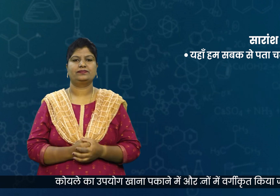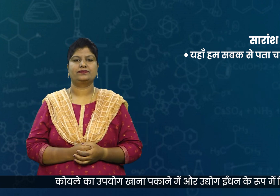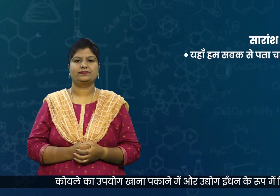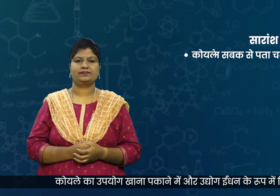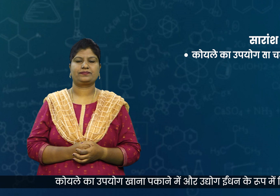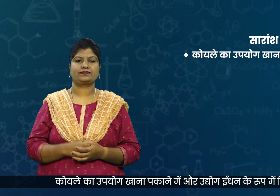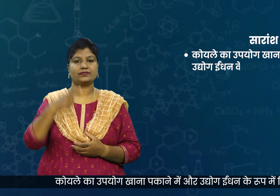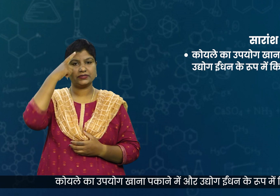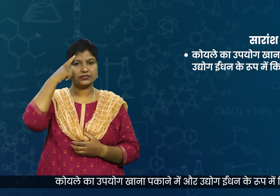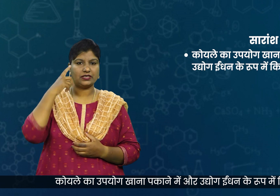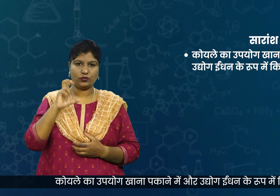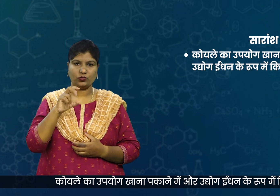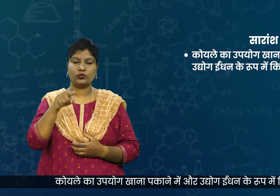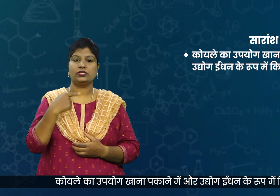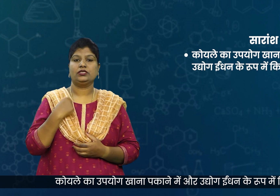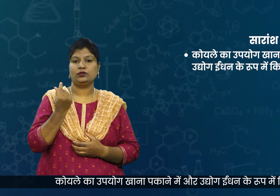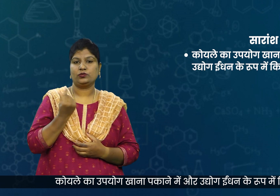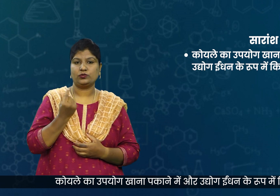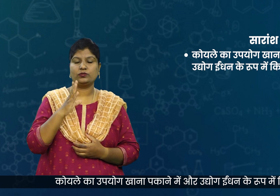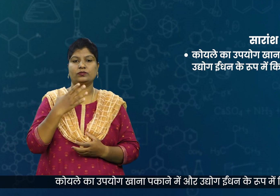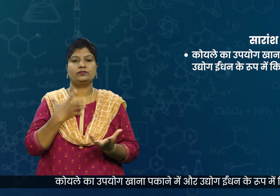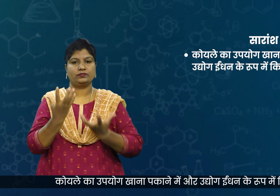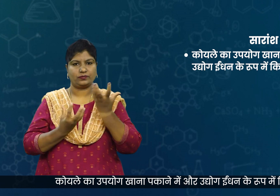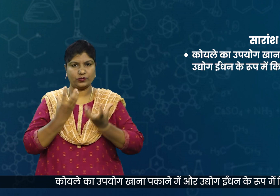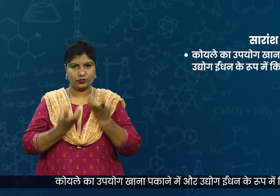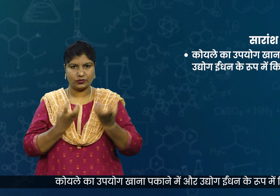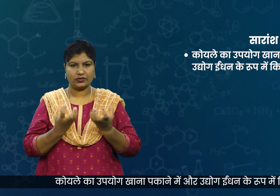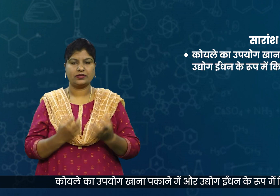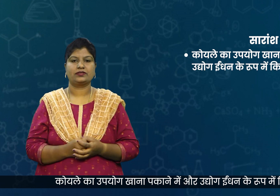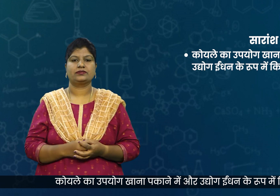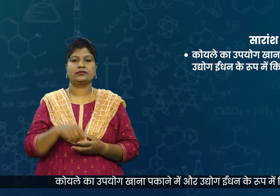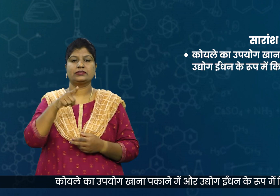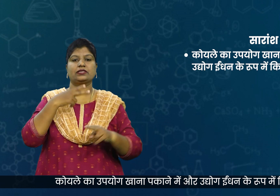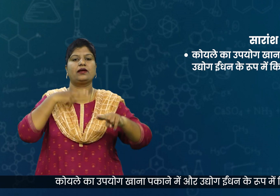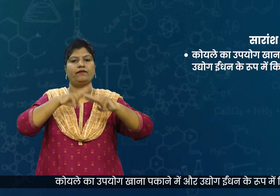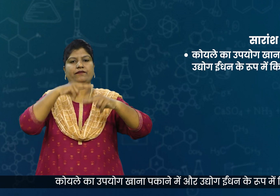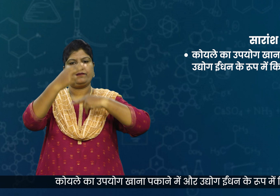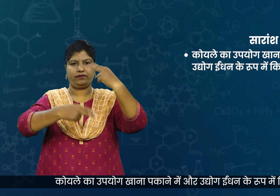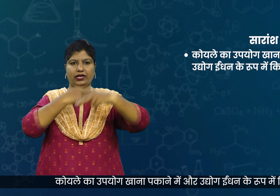कोयले का उपयोग खाना पकाने में और उद्योग ईंधन के रूप में किया जाता है।